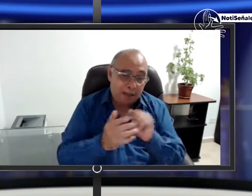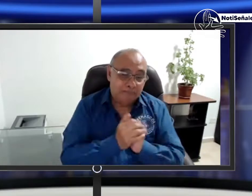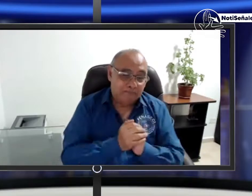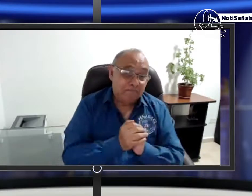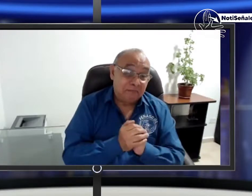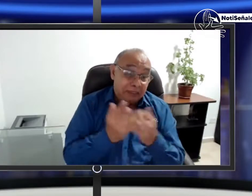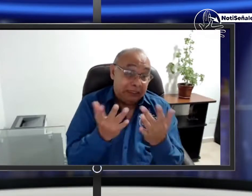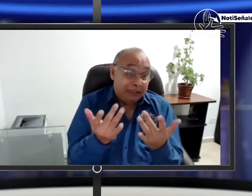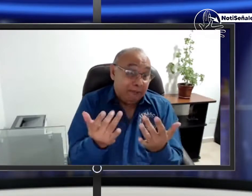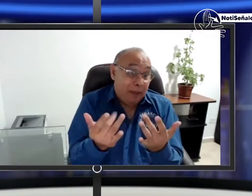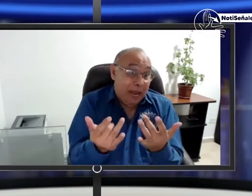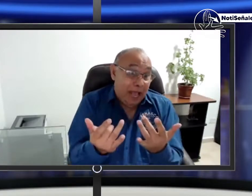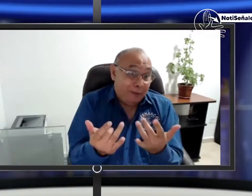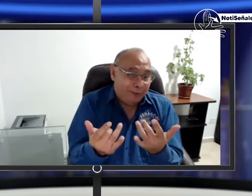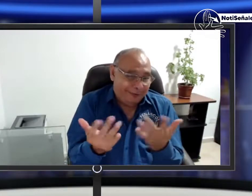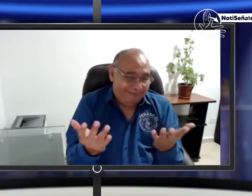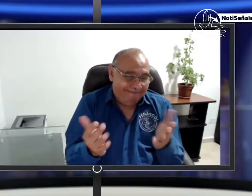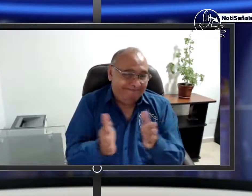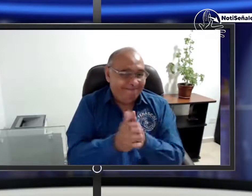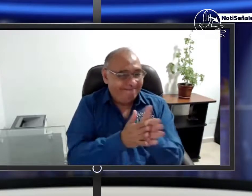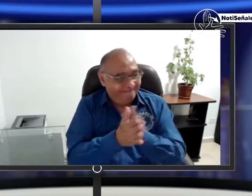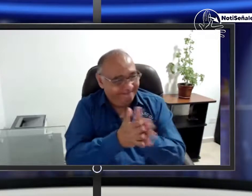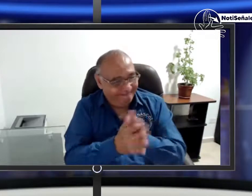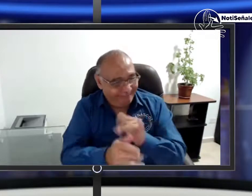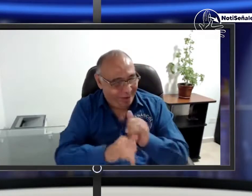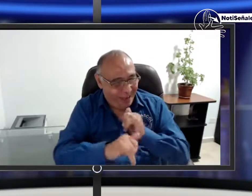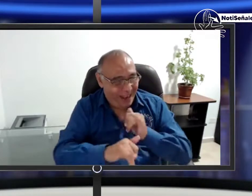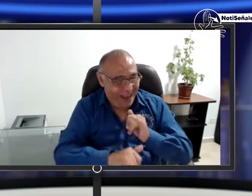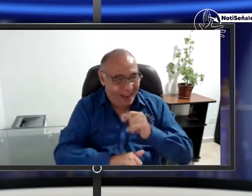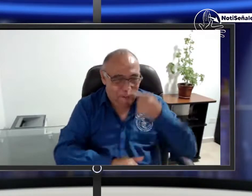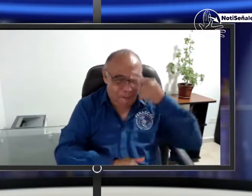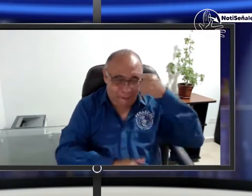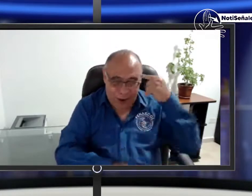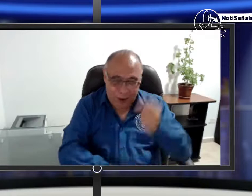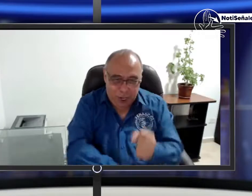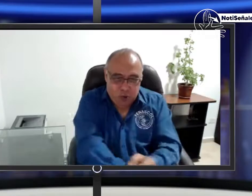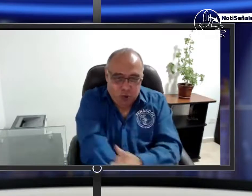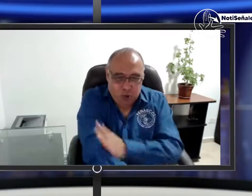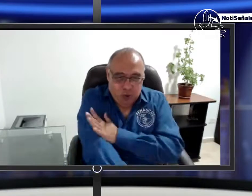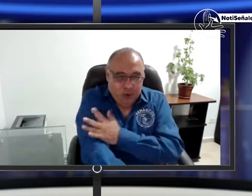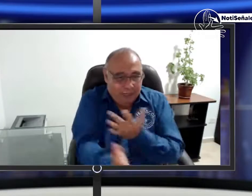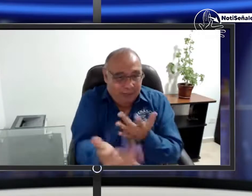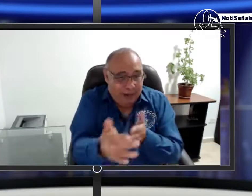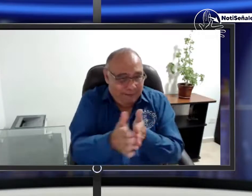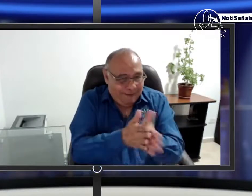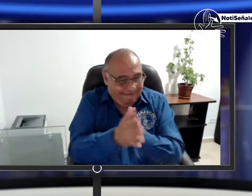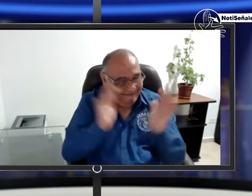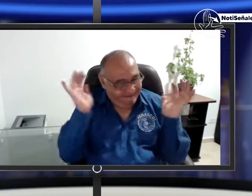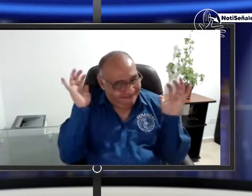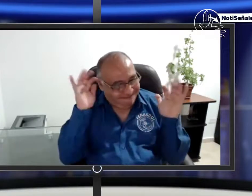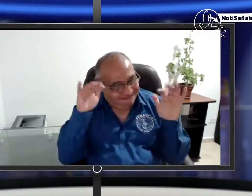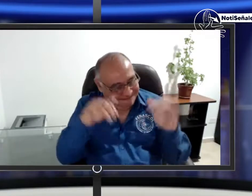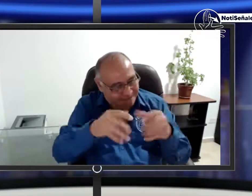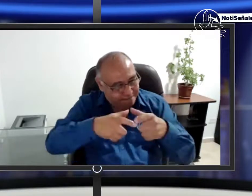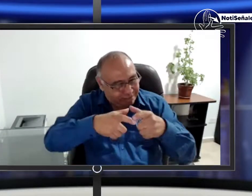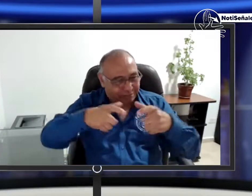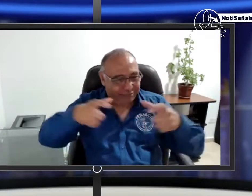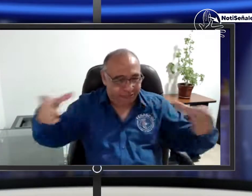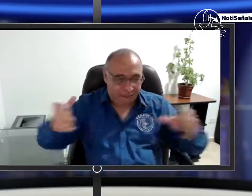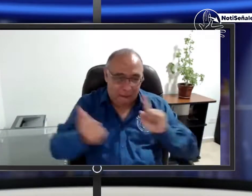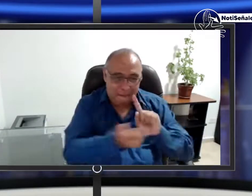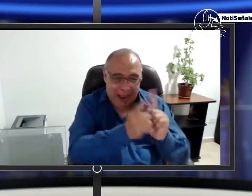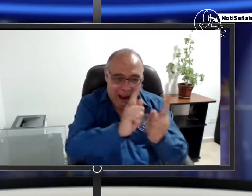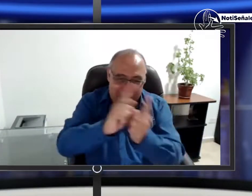información que nosotros tenemos para que nos tengan en cuenta en el plan de desarrollo entonces todos estamos la expectativa um y